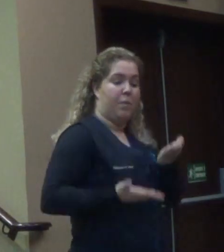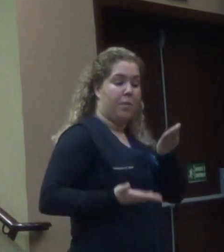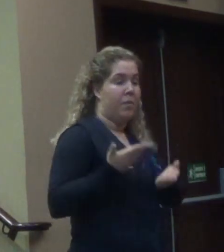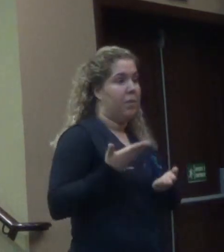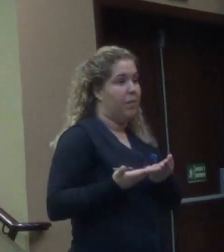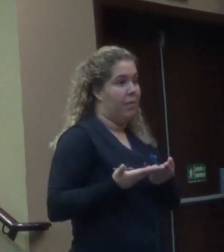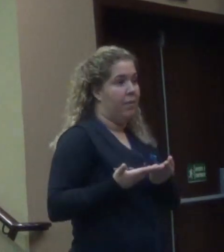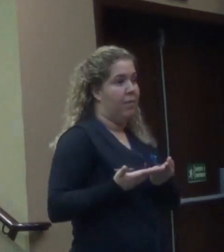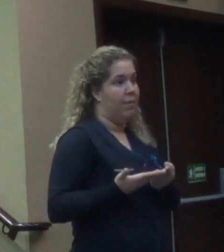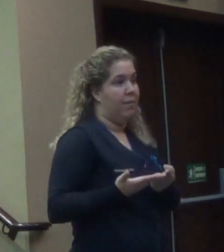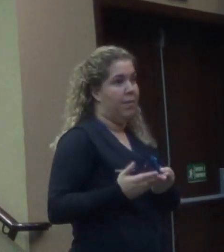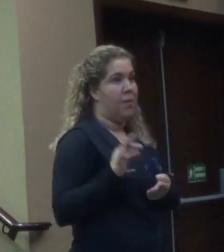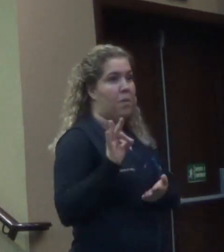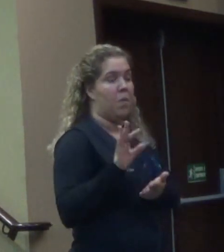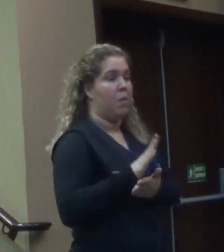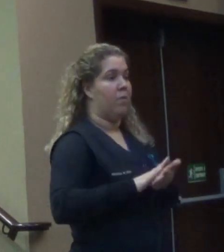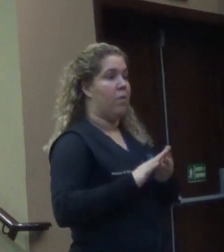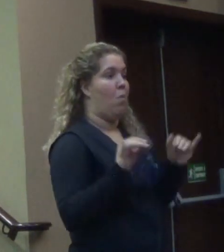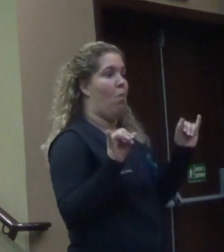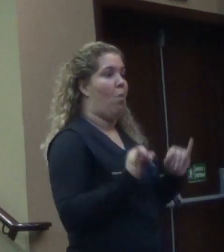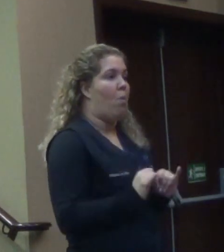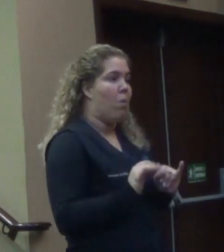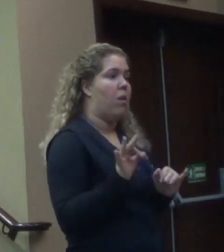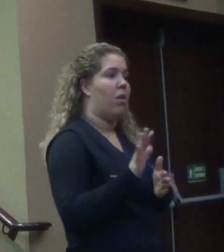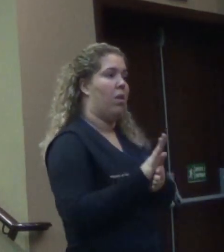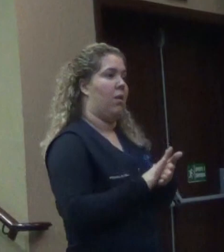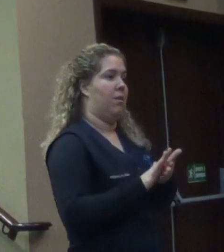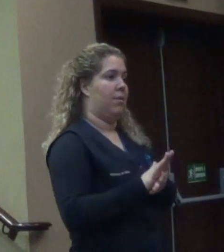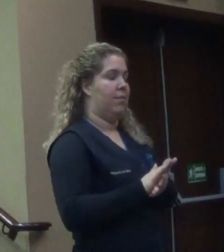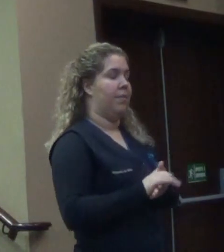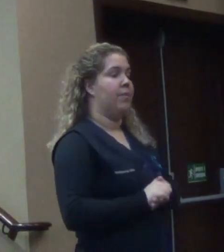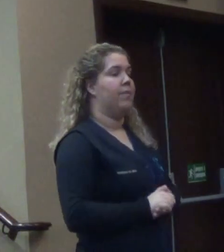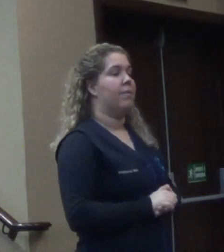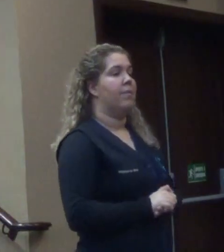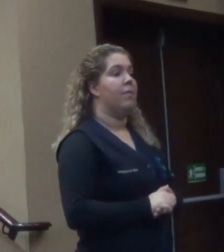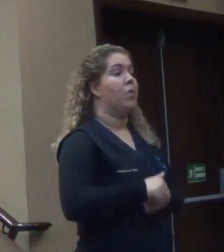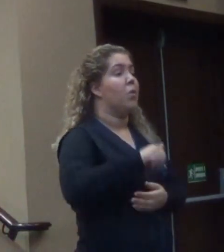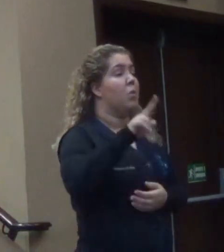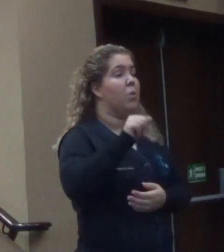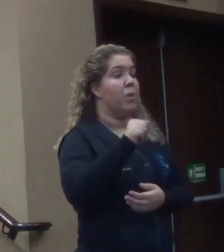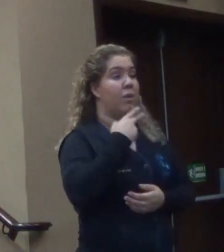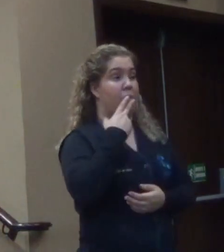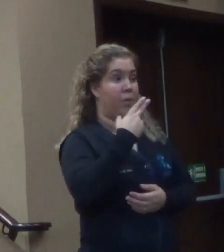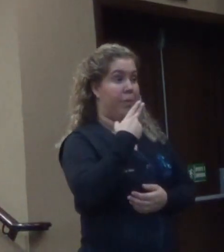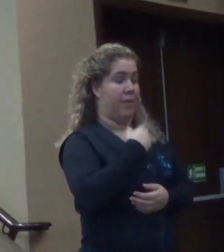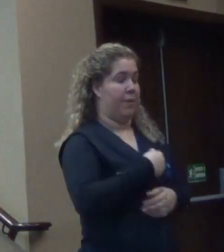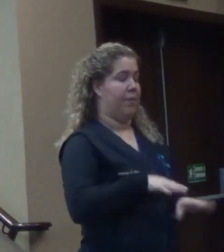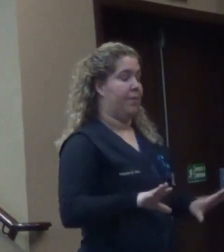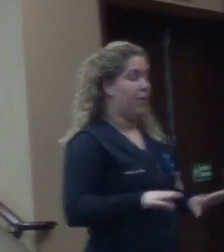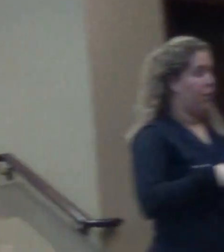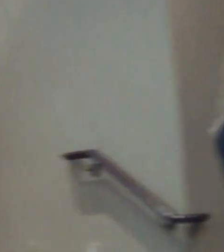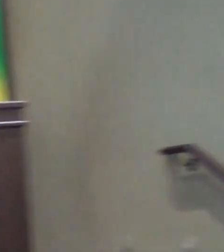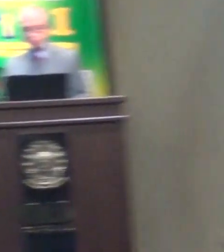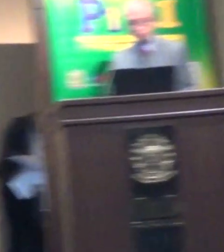magro, nem obesos, e nunca fumaram. O grupo 2